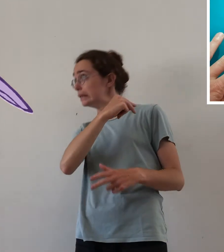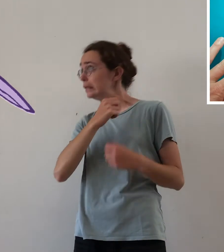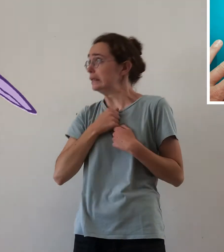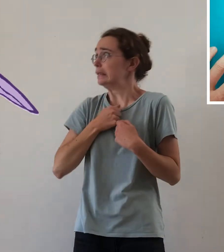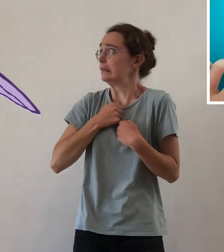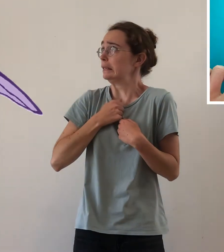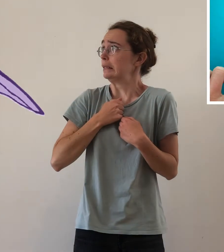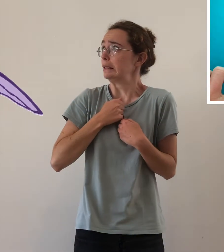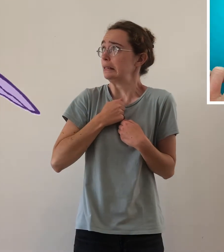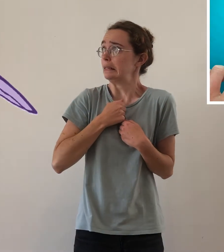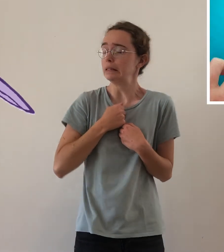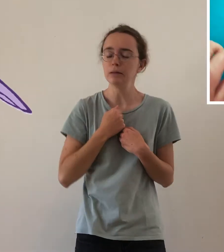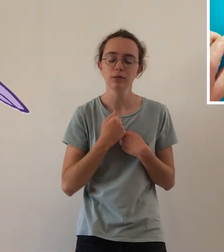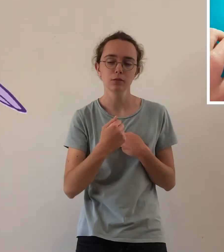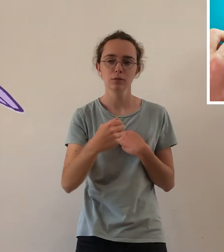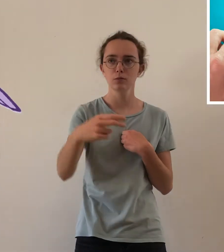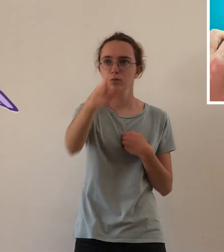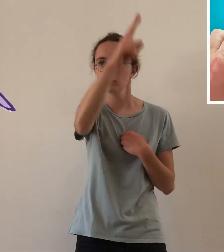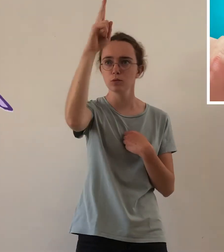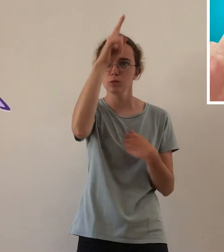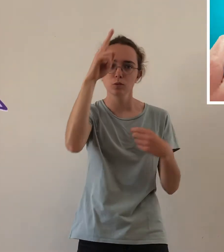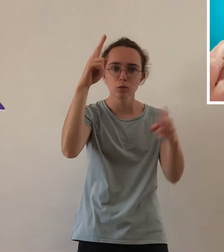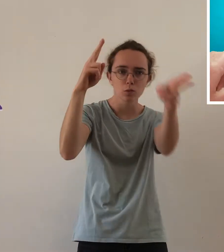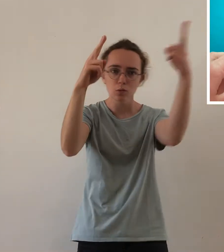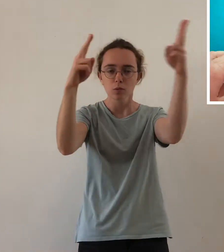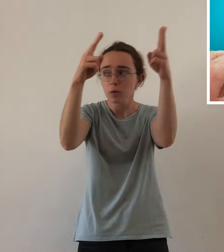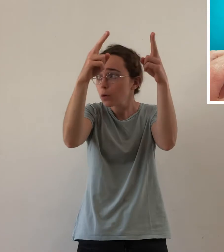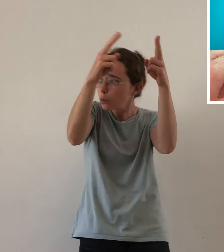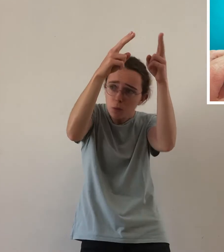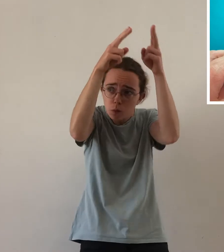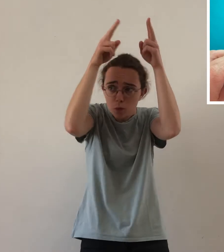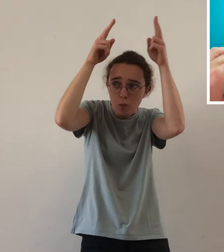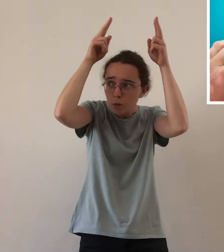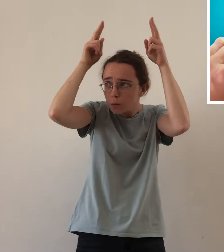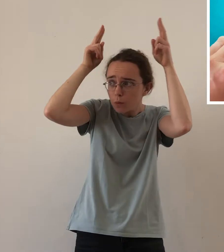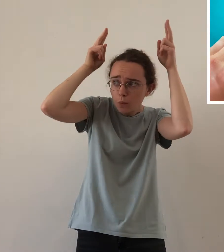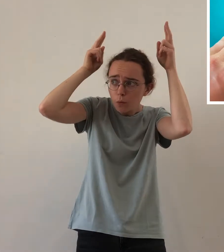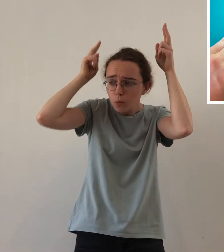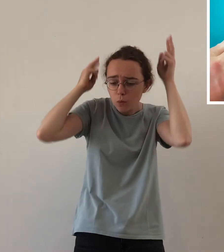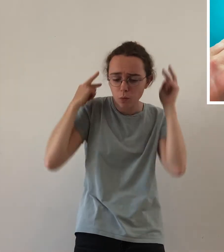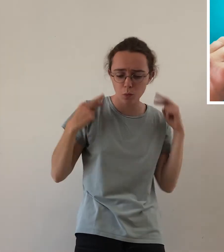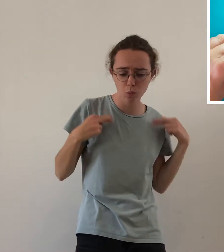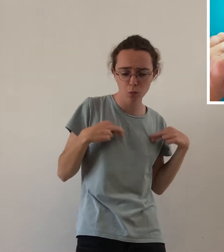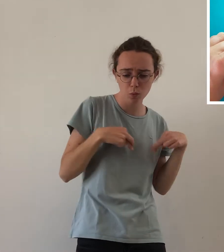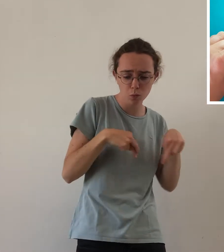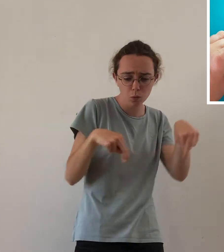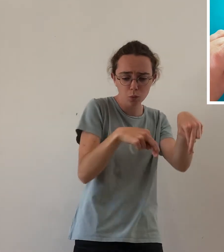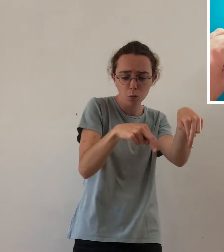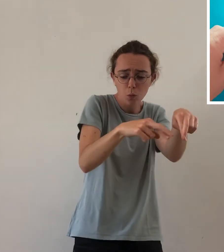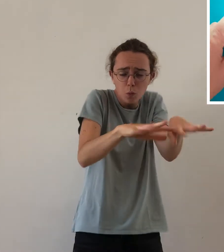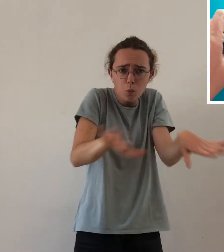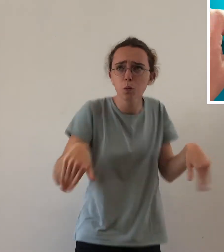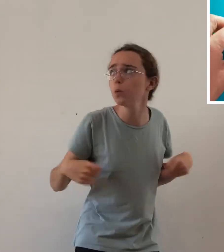Le cœur battant, elle se tapit sous les roseaux pour glisser discrètement dans l'eau.